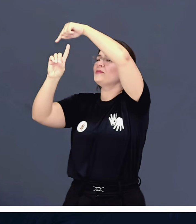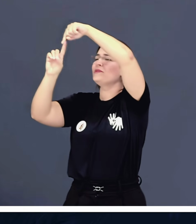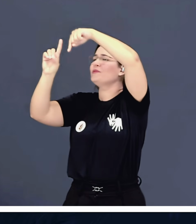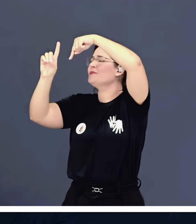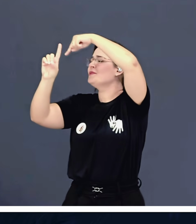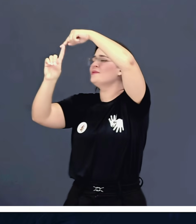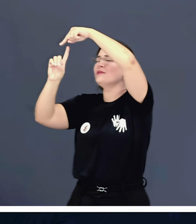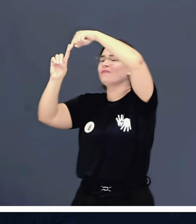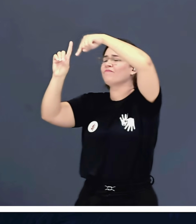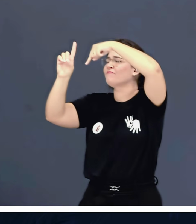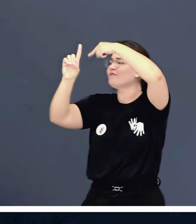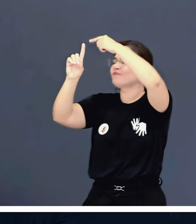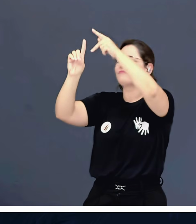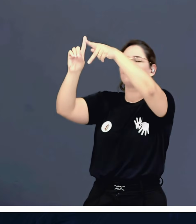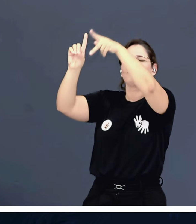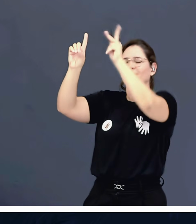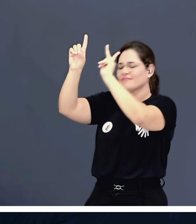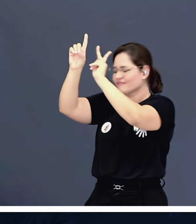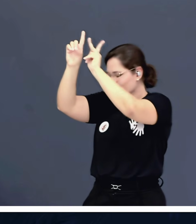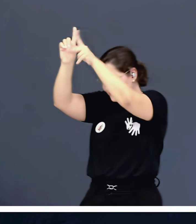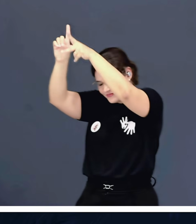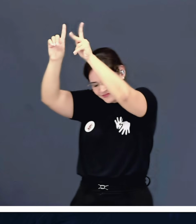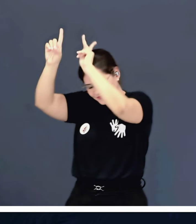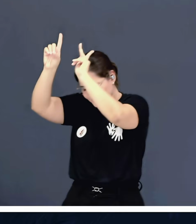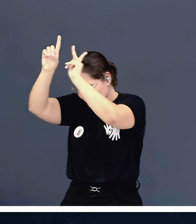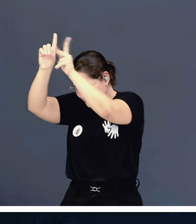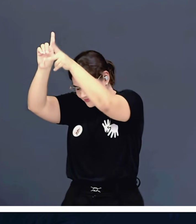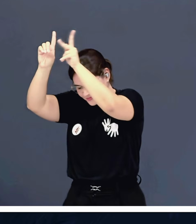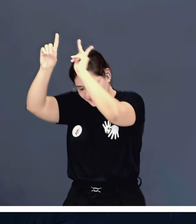santo, tu sempre